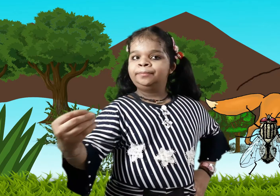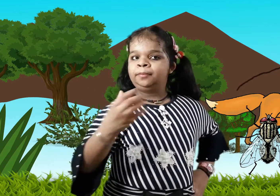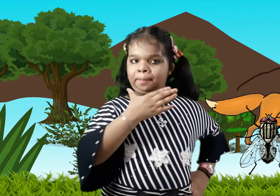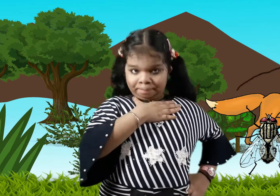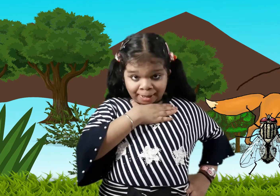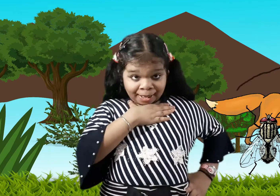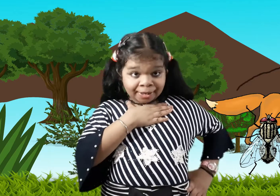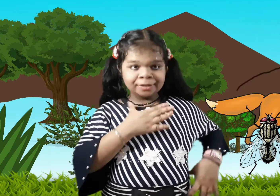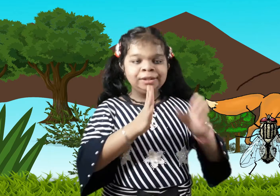प्रणाम कर।